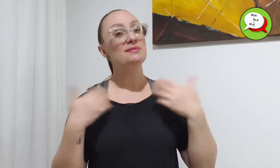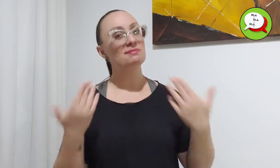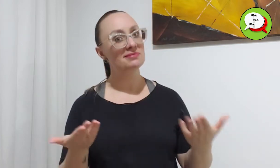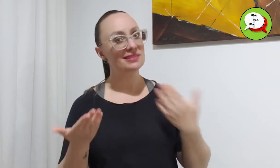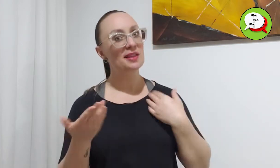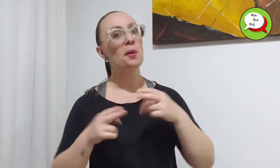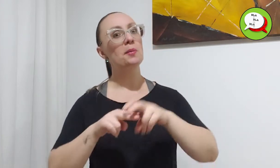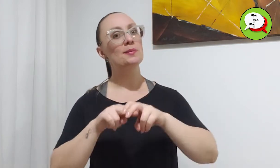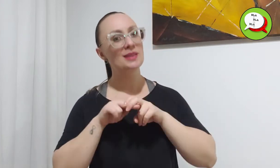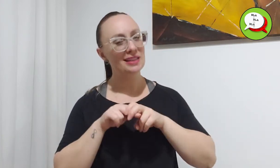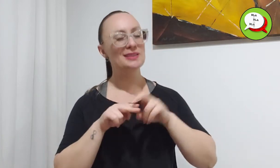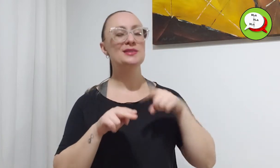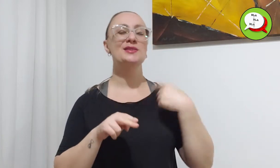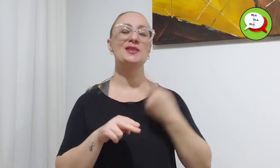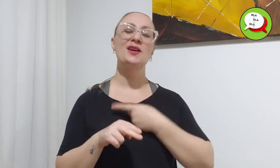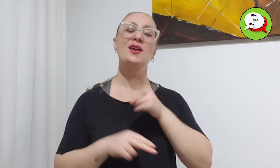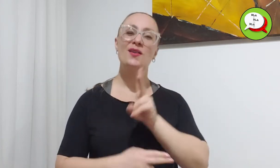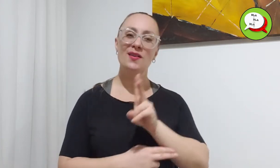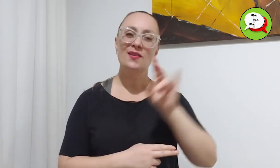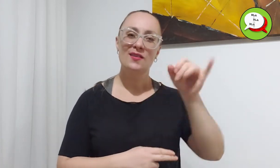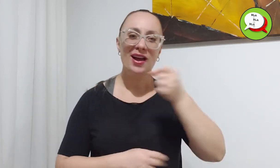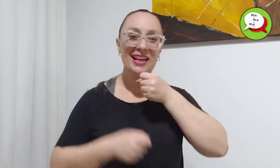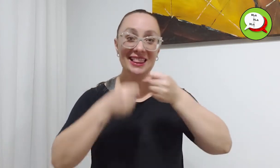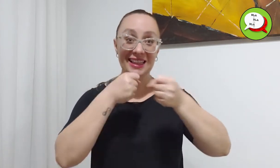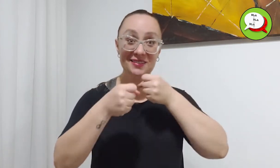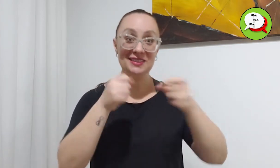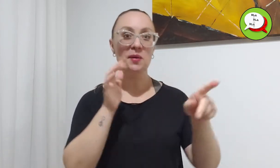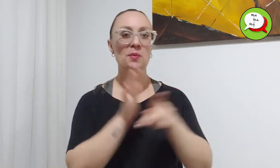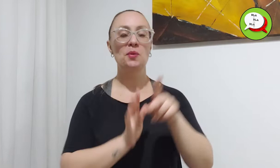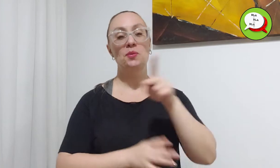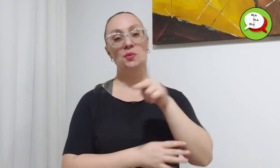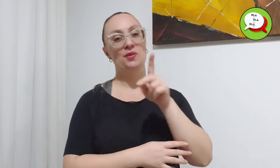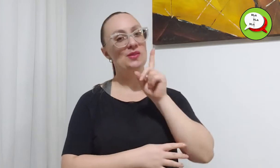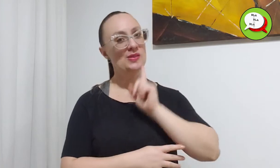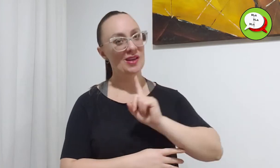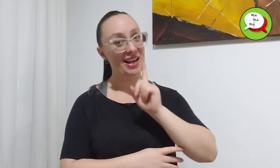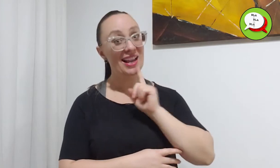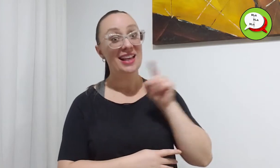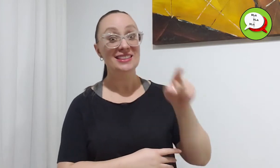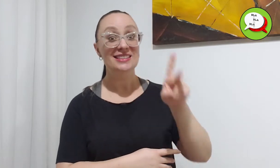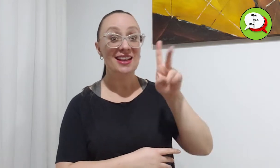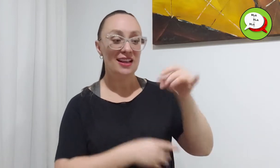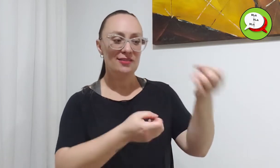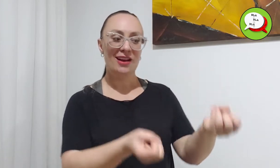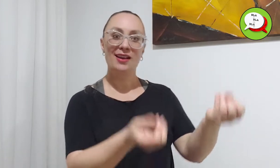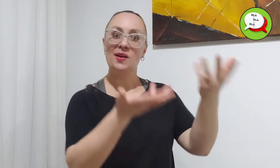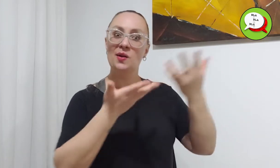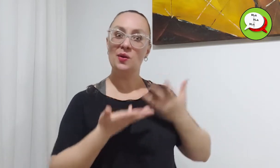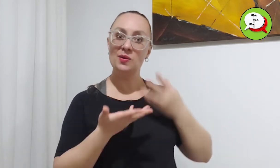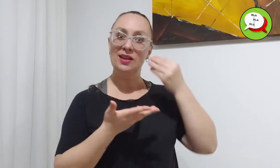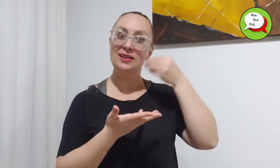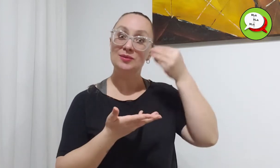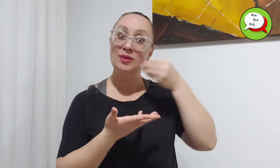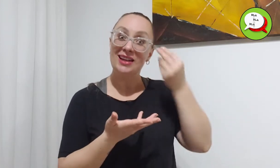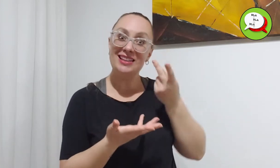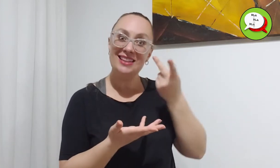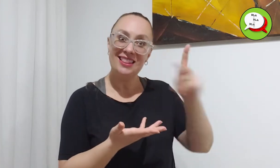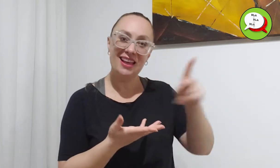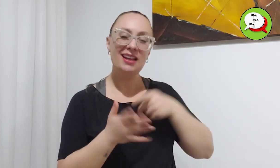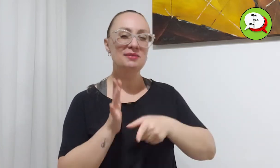Para isso, nós iremos entrevistar o nosso professor Alex e ele irá contar para a gente a sua experiência.